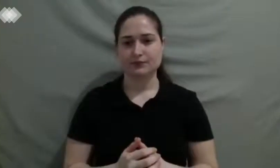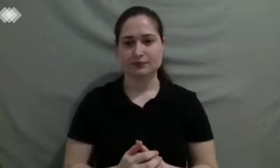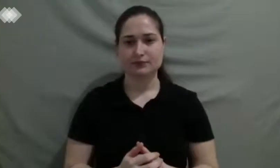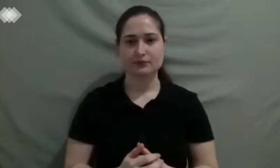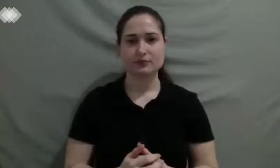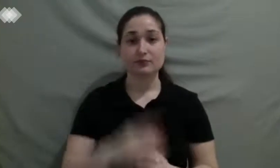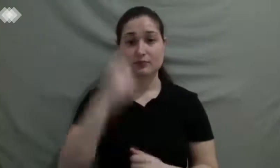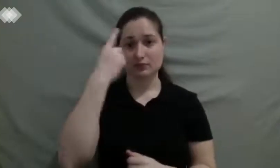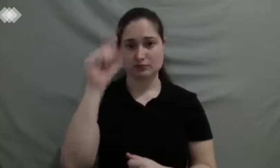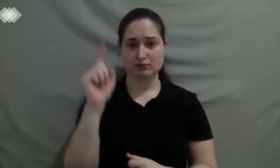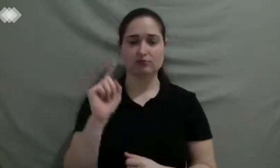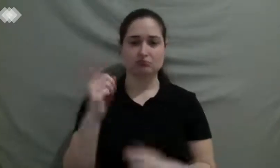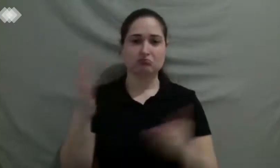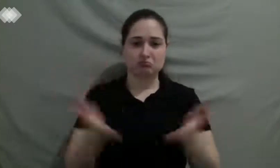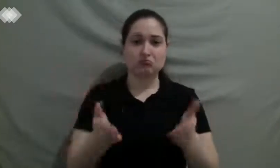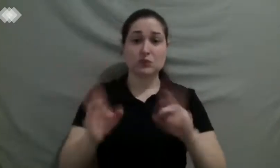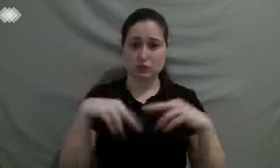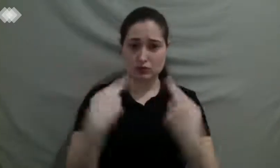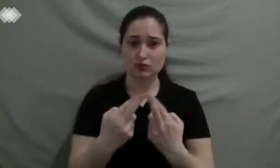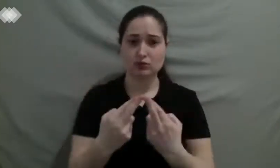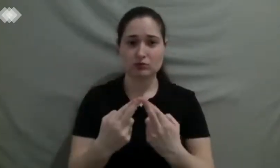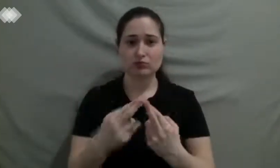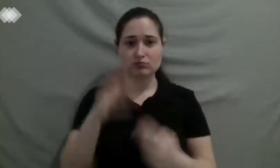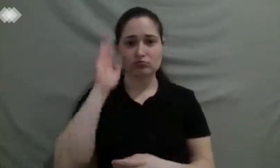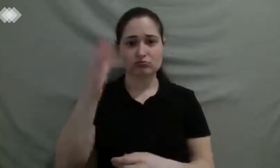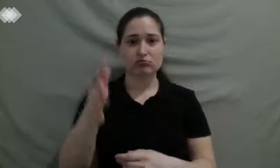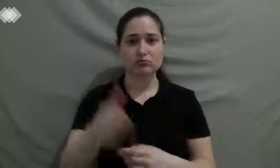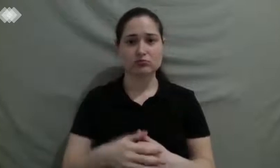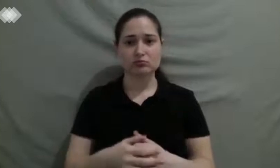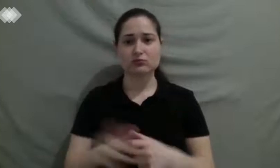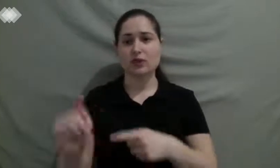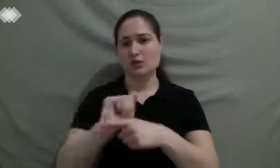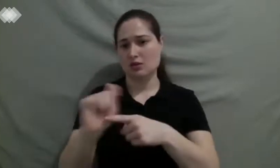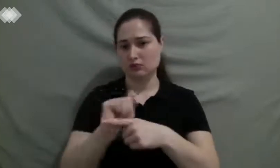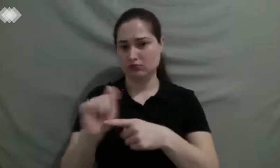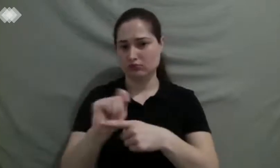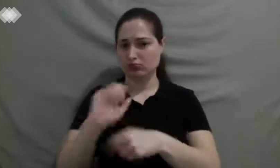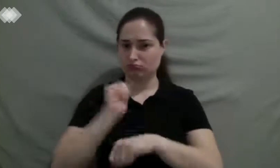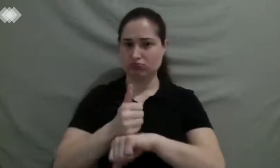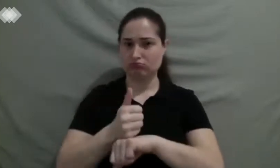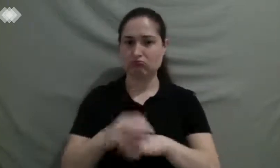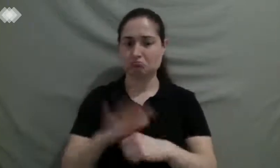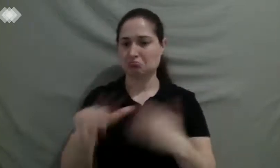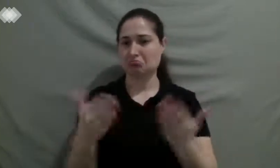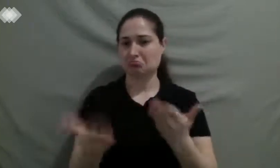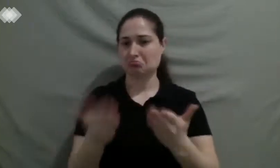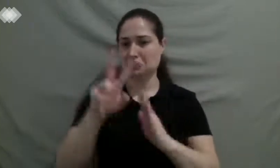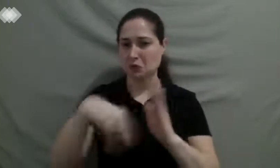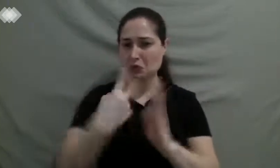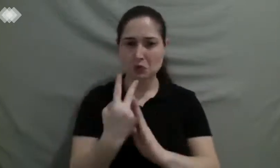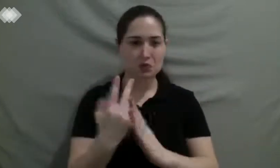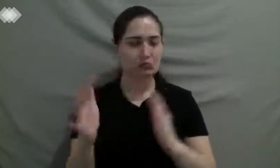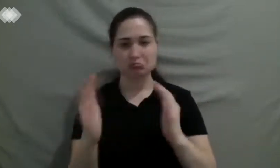estos encuentros, que se pueda tener un taller, pudiera ser de 2 horas, no sé, 1 hora y